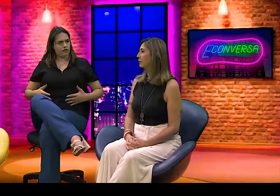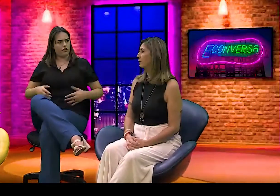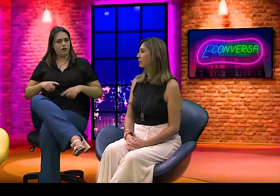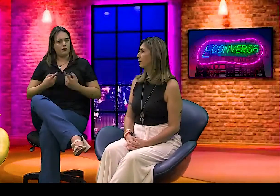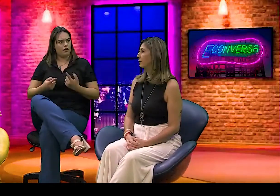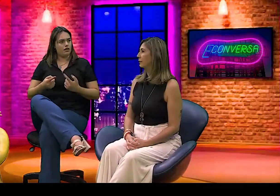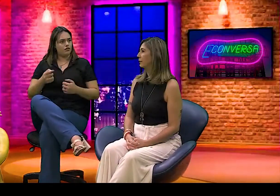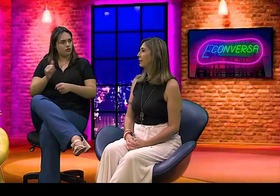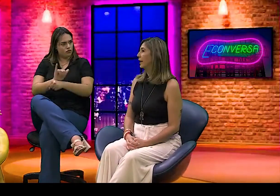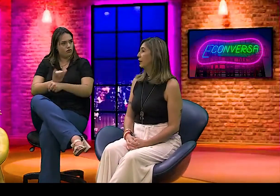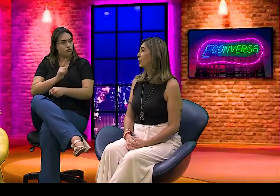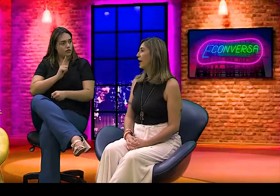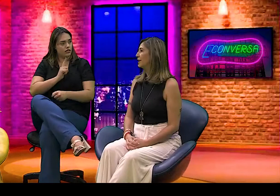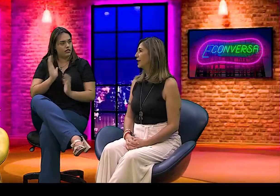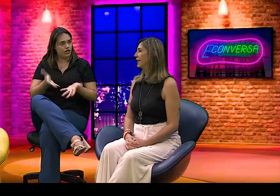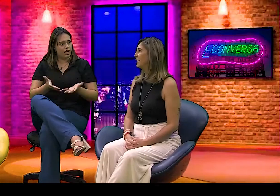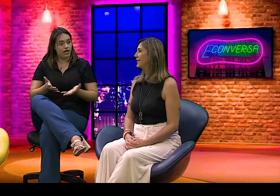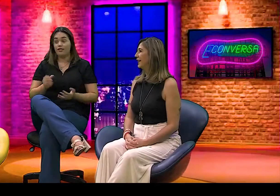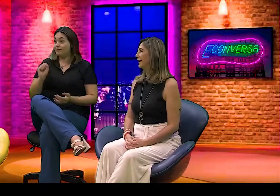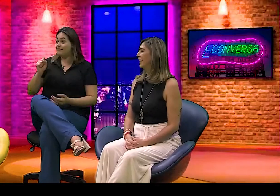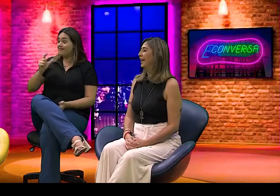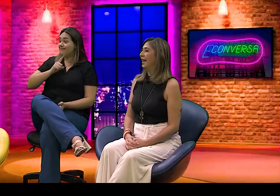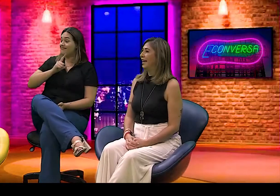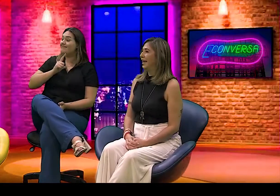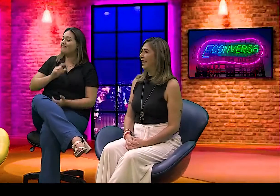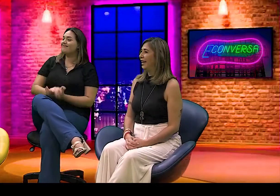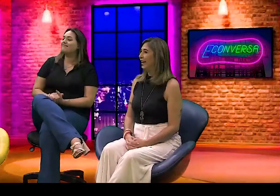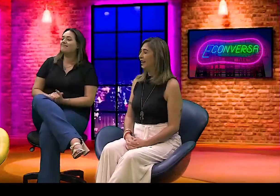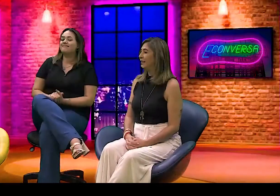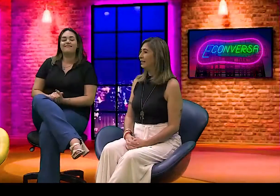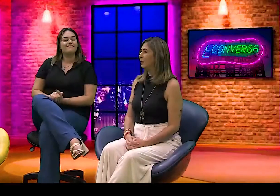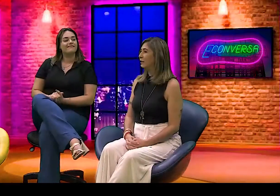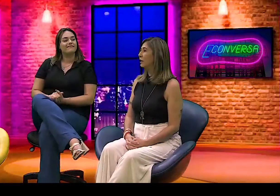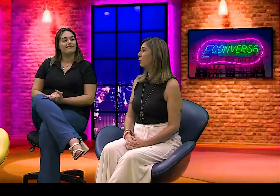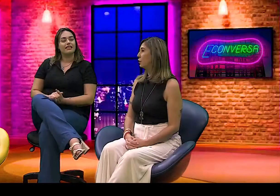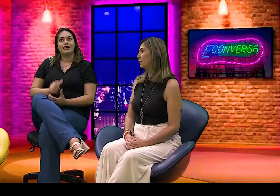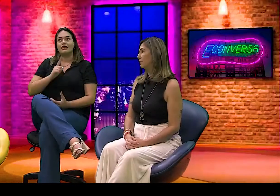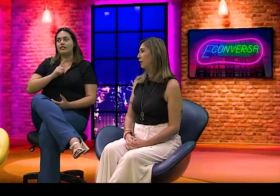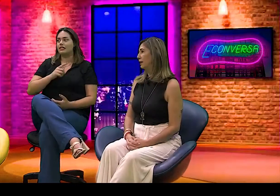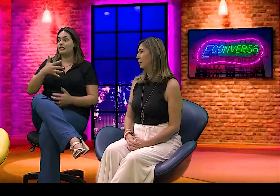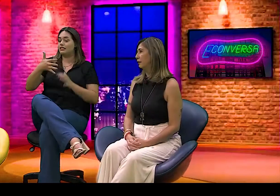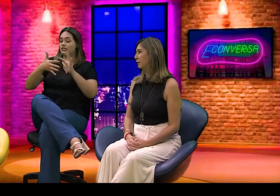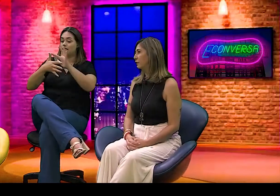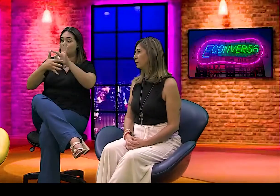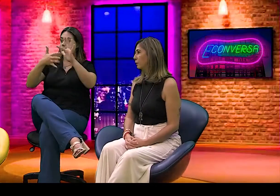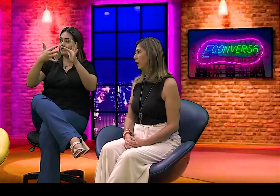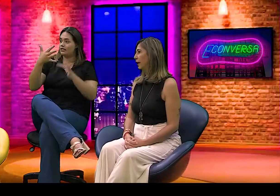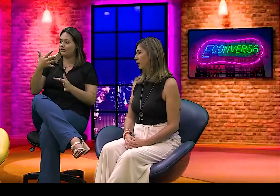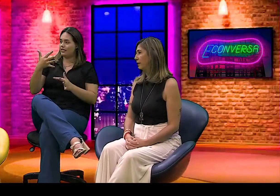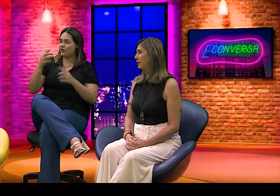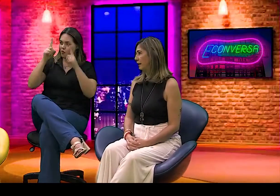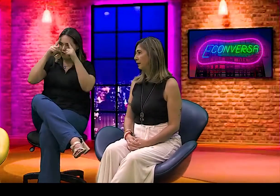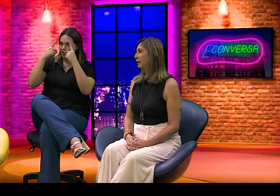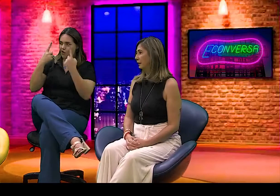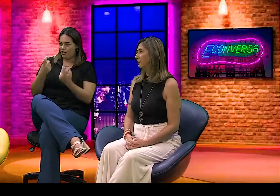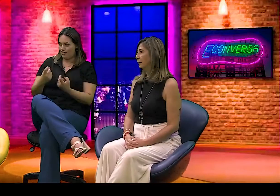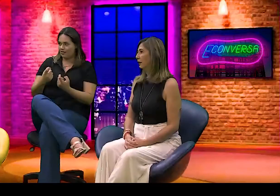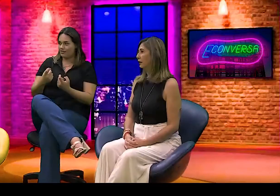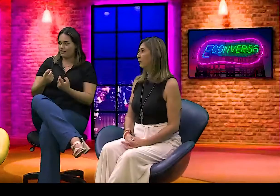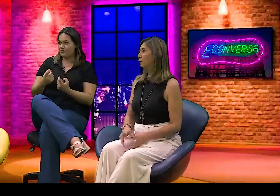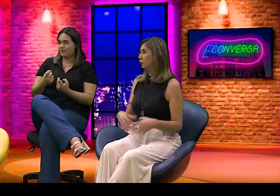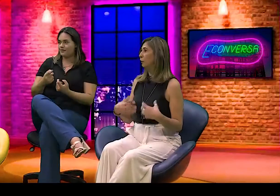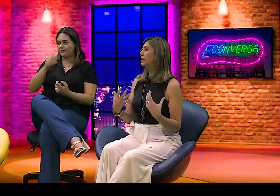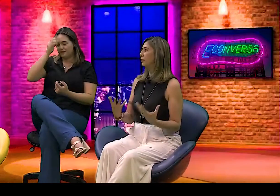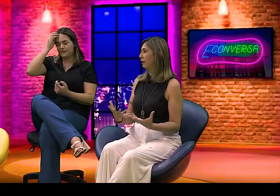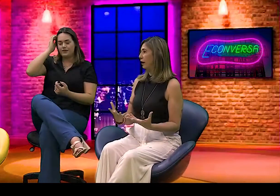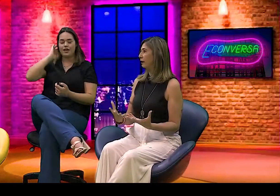tem uma apresentaçãozinha, né? Já tem sim. São 5 tipos de violência que a gente costuma caracterizar, né?